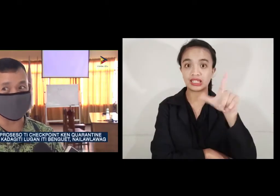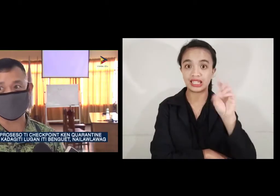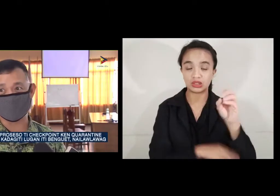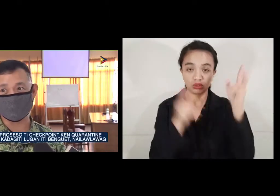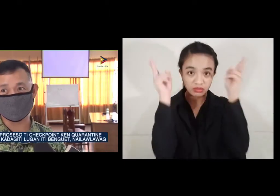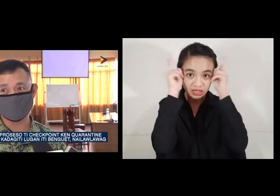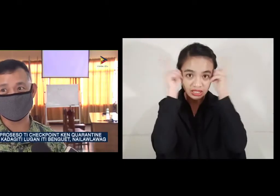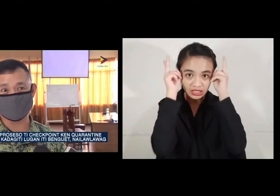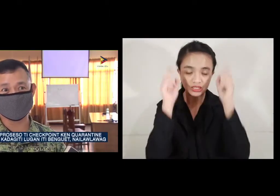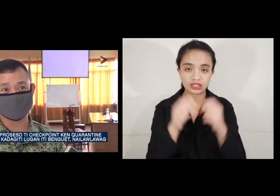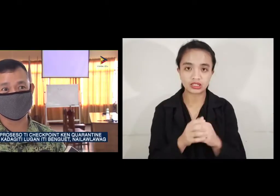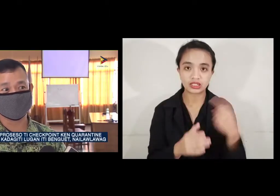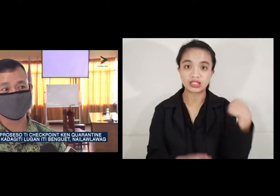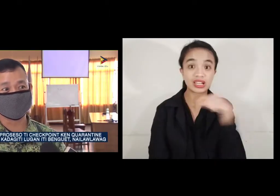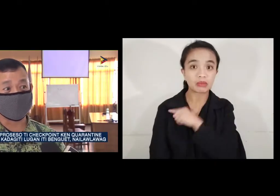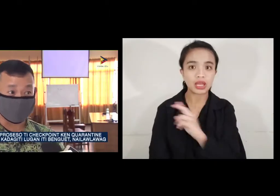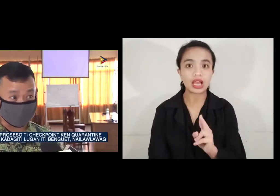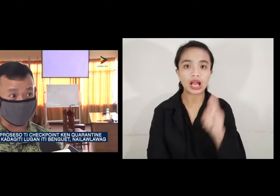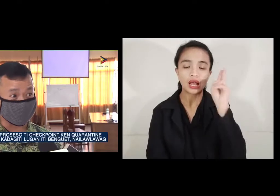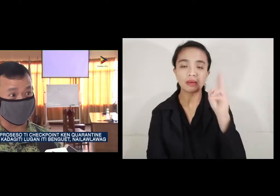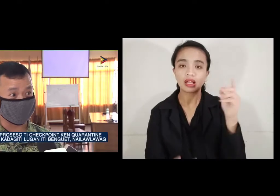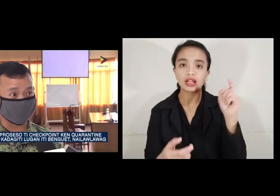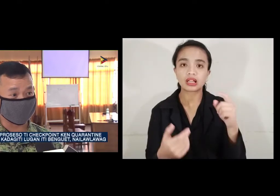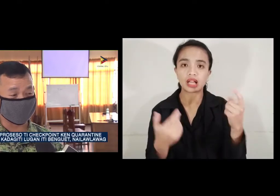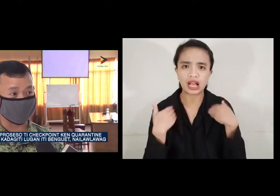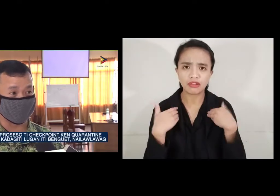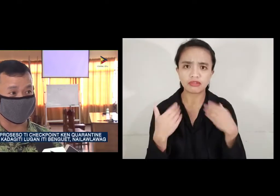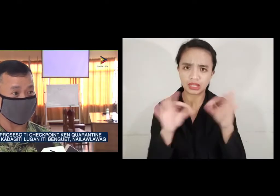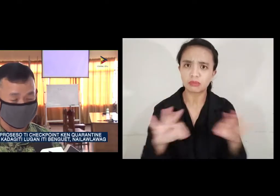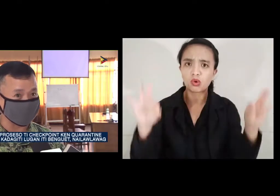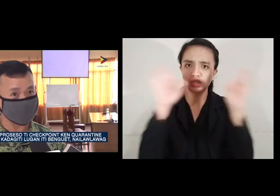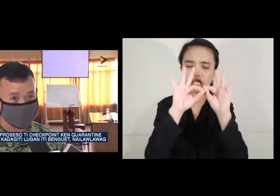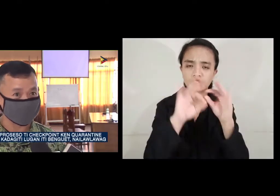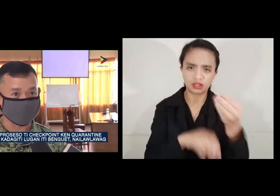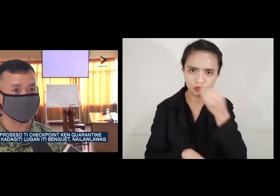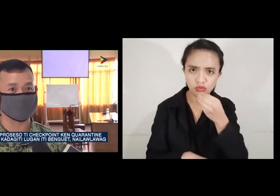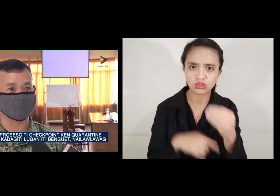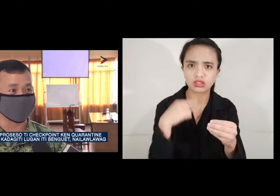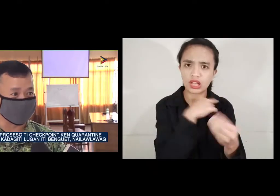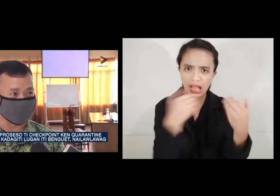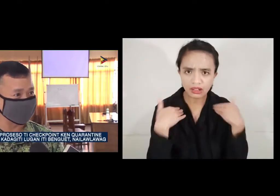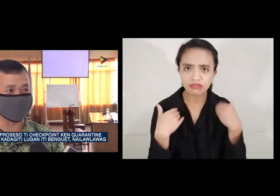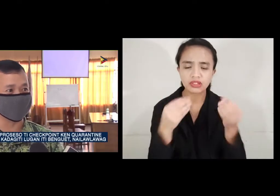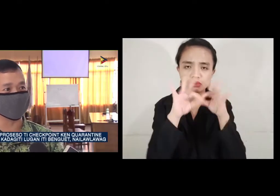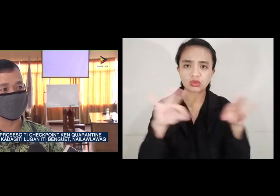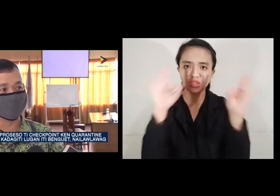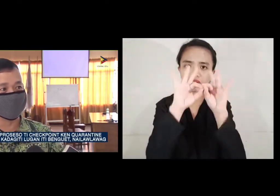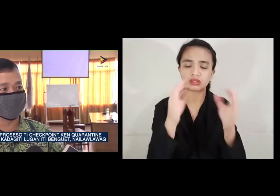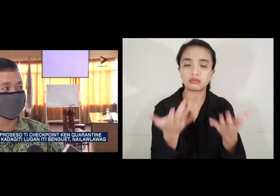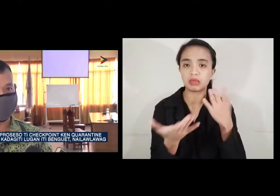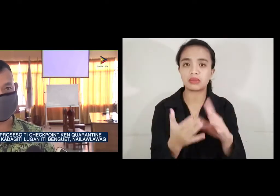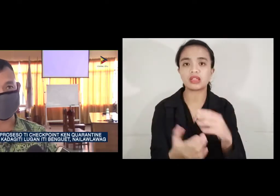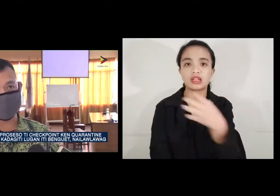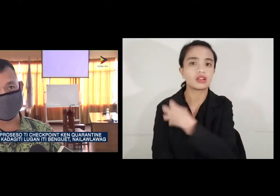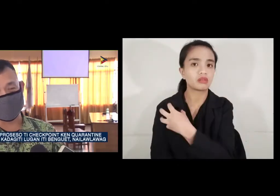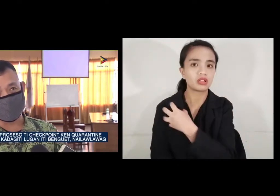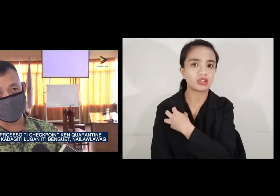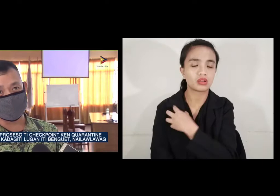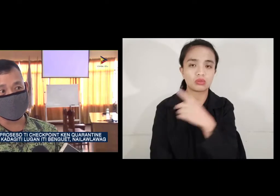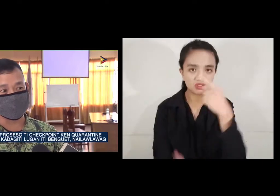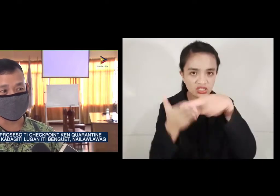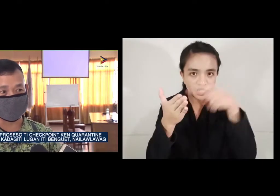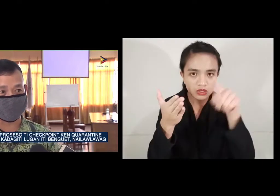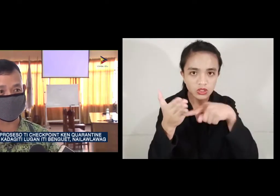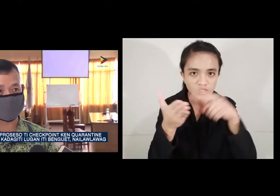nateng ibagada. Apor kami. We have essential goods. Makanda ito eh. It would give the